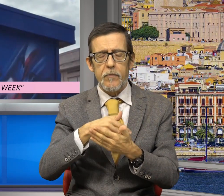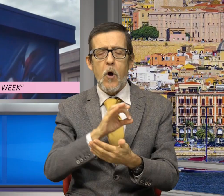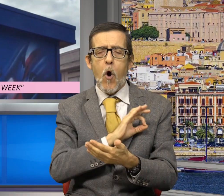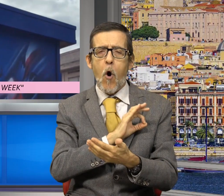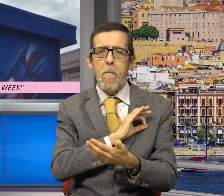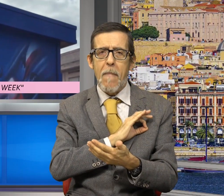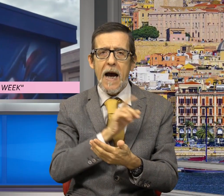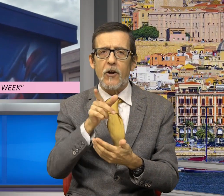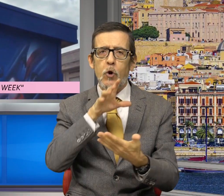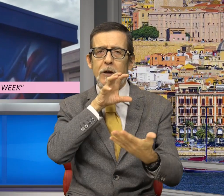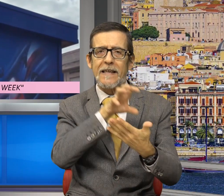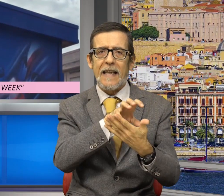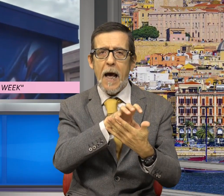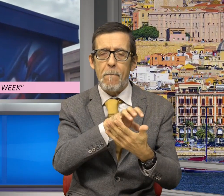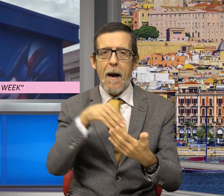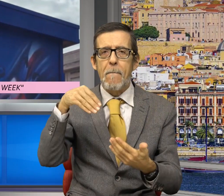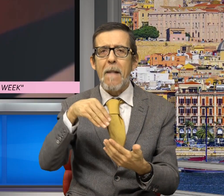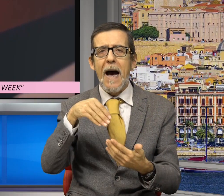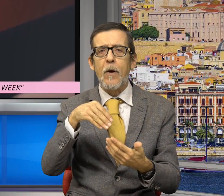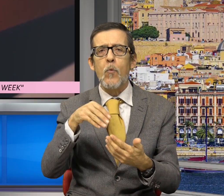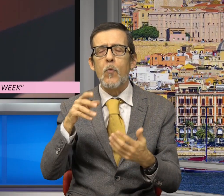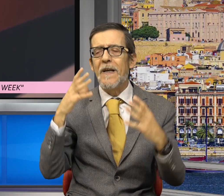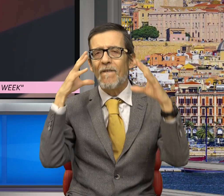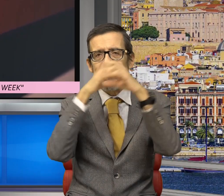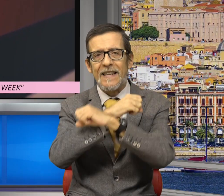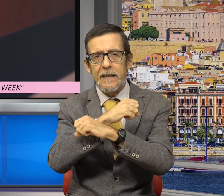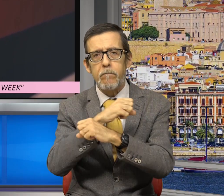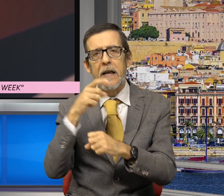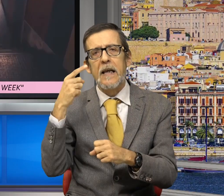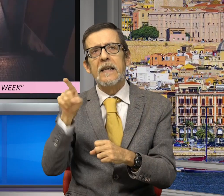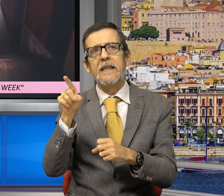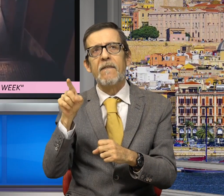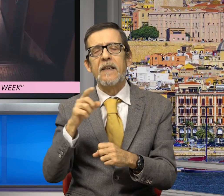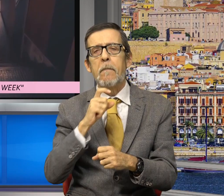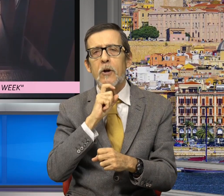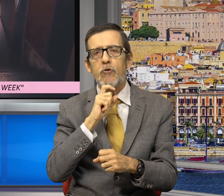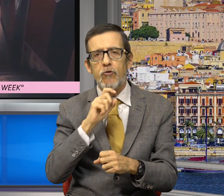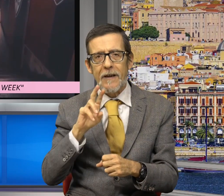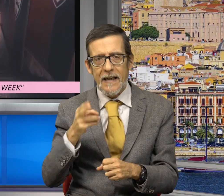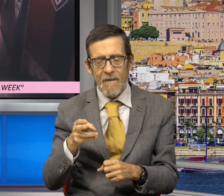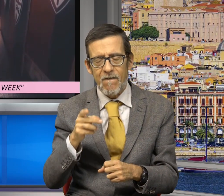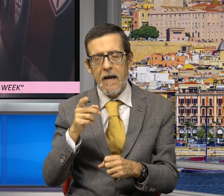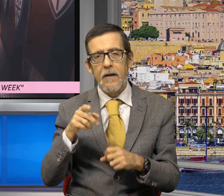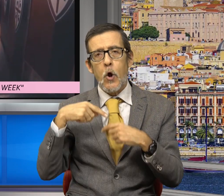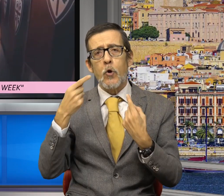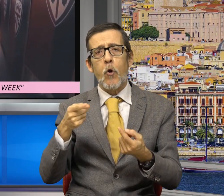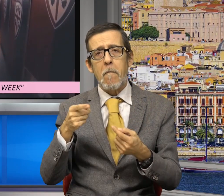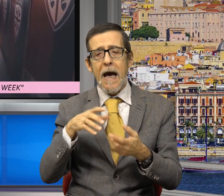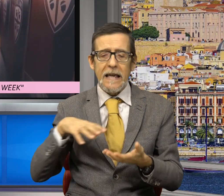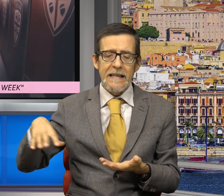di Manu Invisible dedicato a Riva. L'evento di apertura sarà ospitato domani nella Sala Giorgio Pisano, nella sede dell'Unione